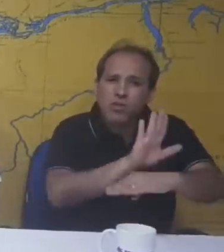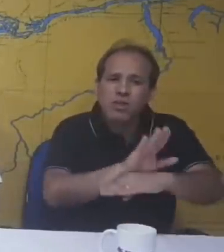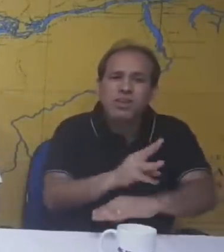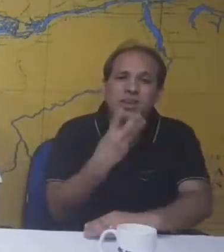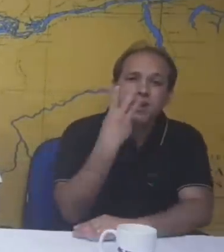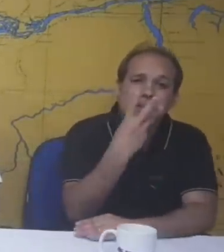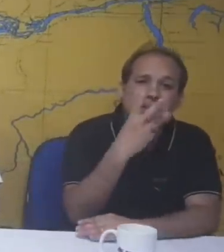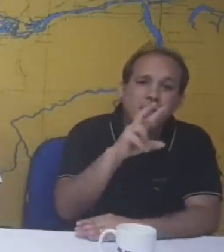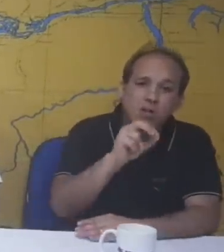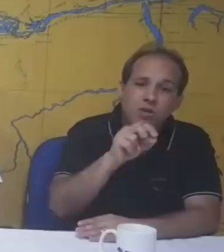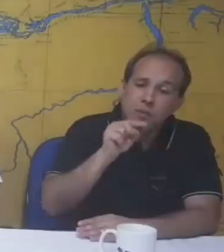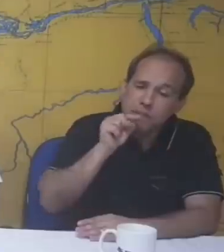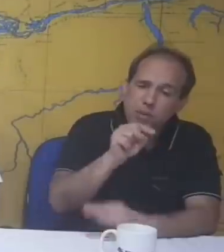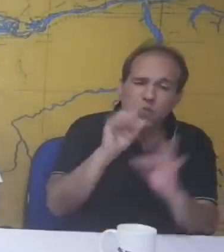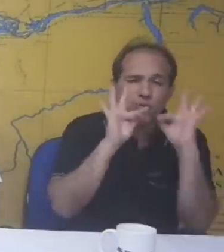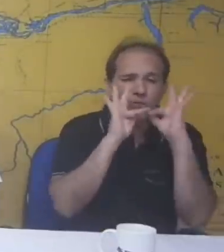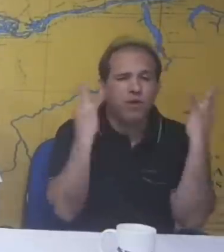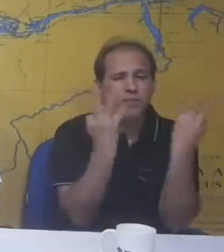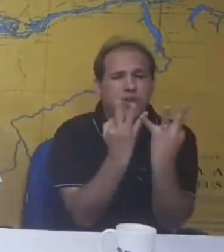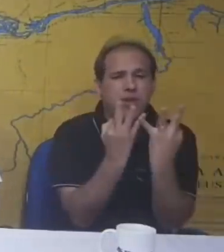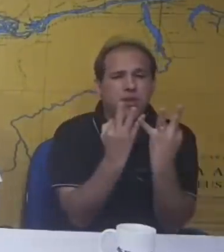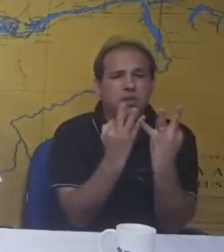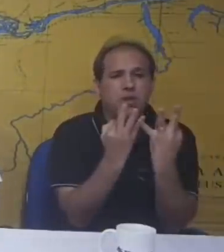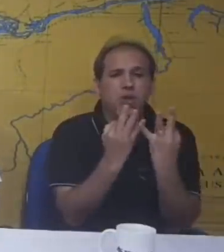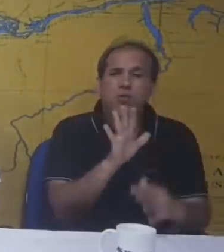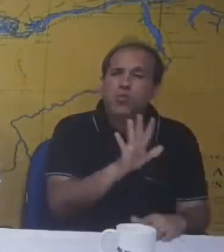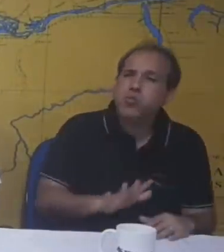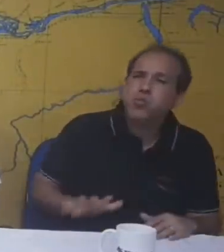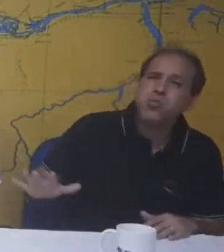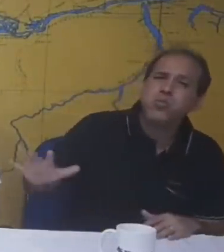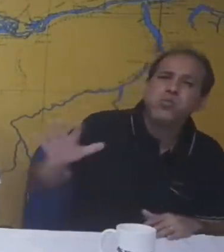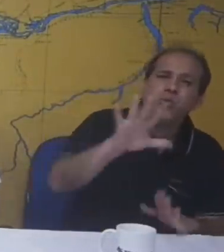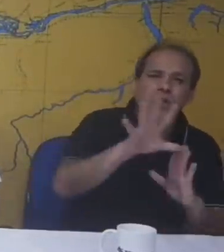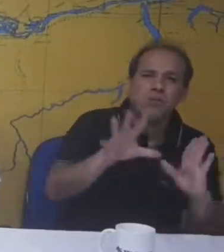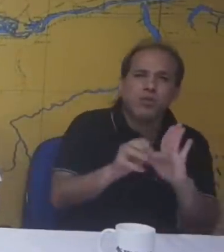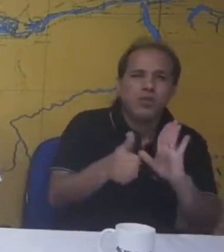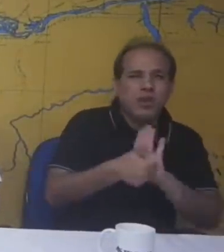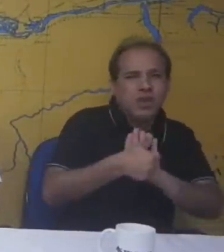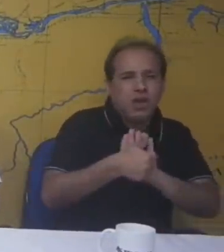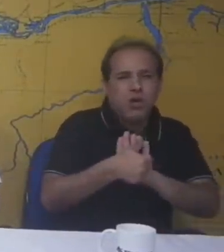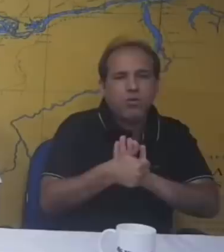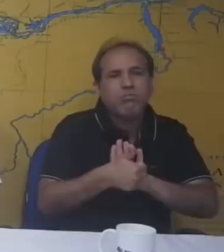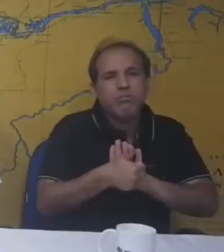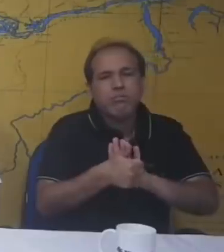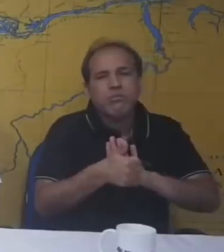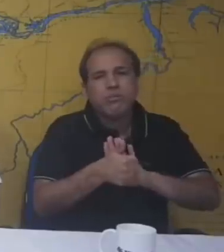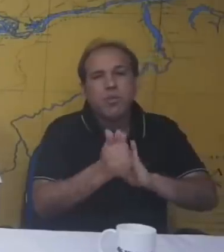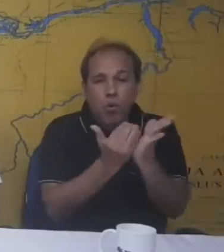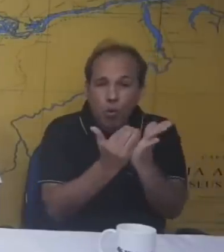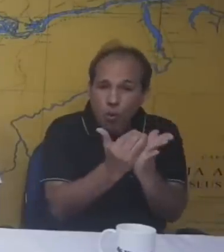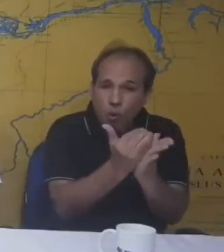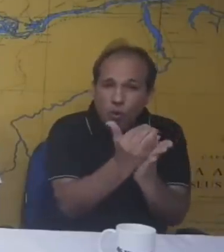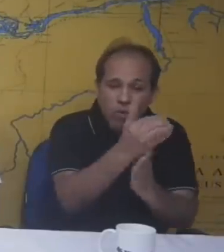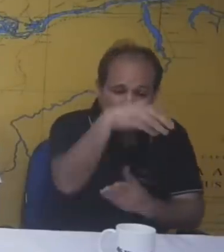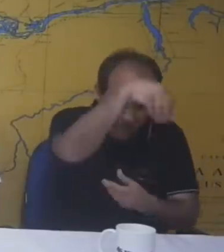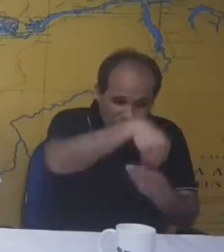350 mil famílias em toda a Amazônia legal. Então nós estamos dando partida